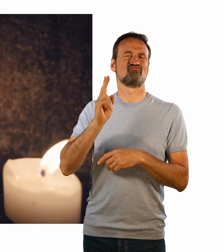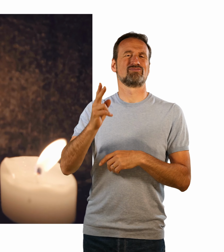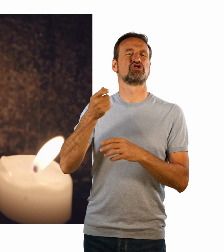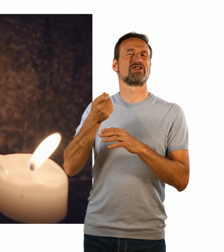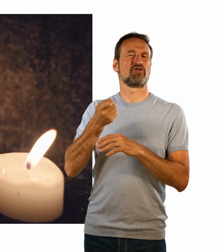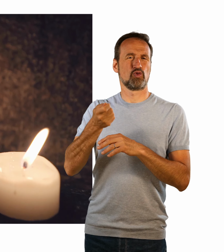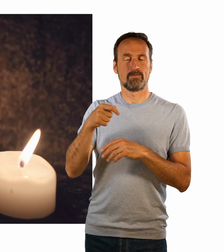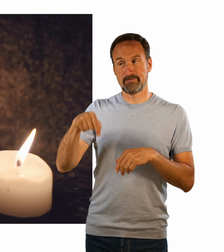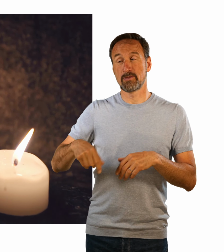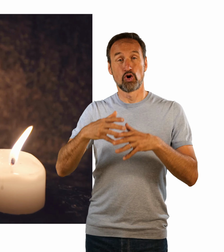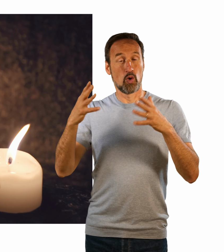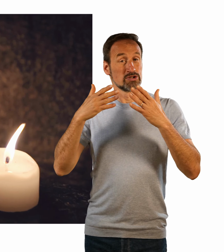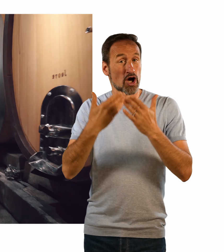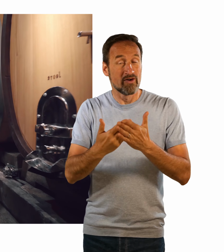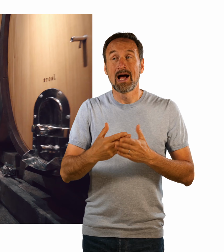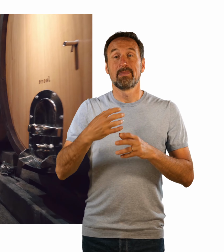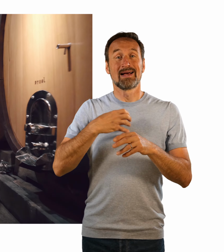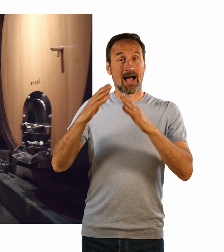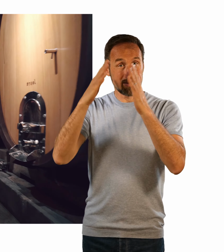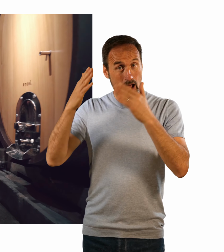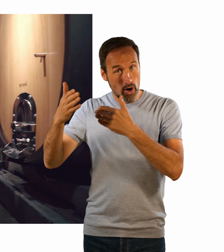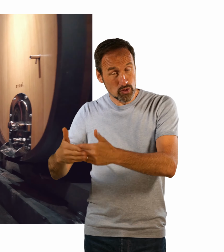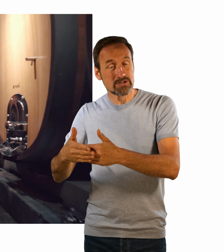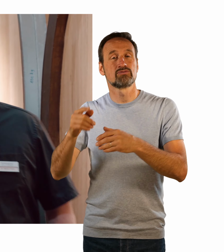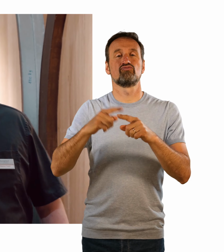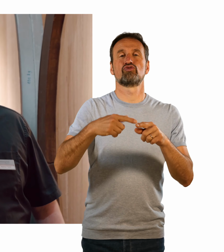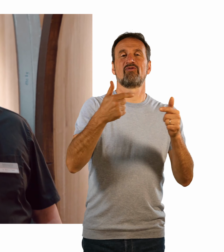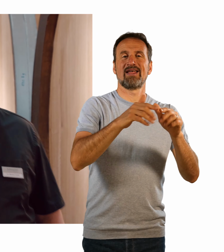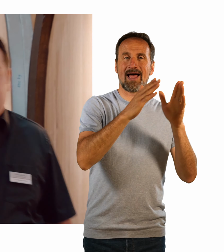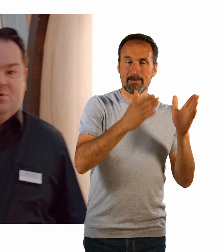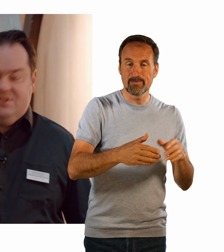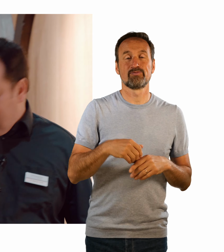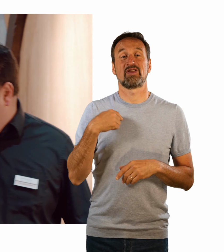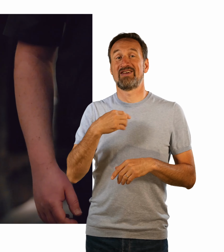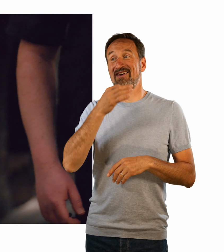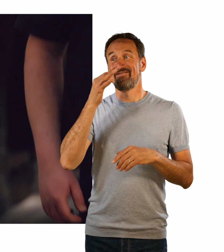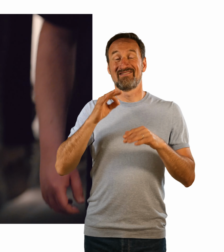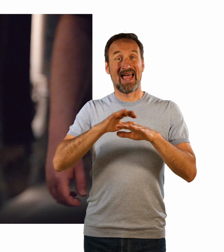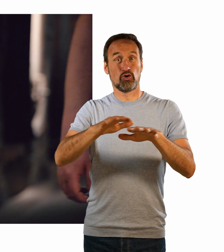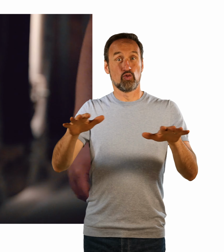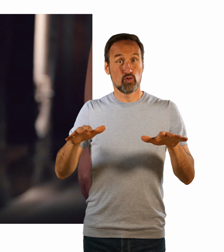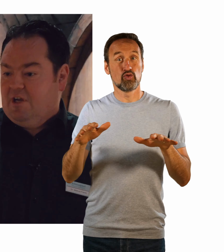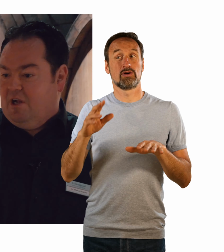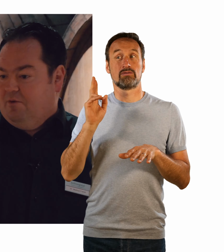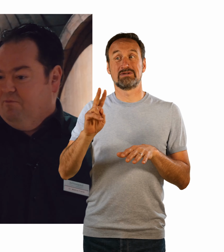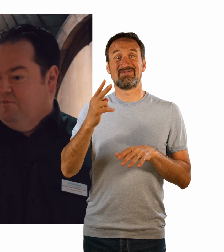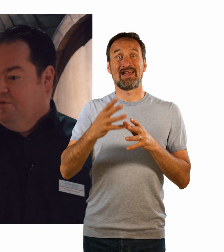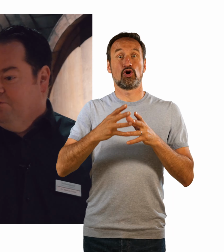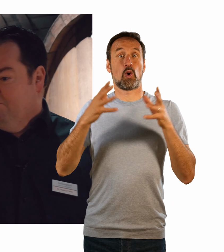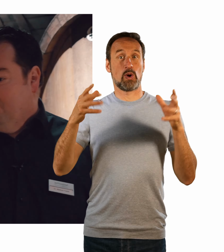Standort. Als Weingut sind wir das zweitgrößte Weingut Deutschlands und sind zugleich das größte Silvaner Weingut weltweit.